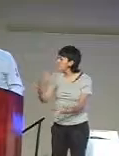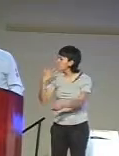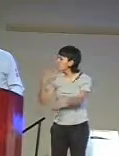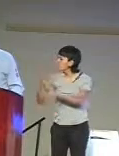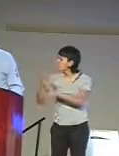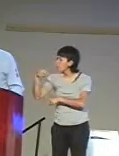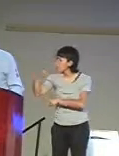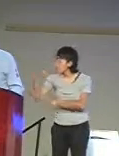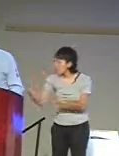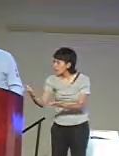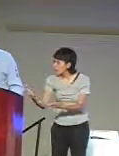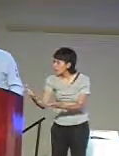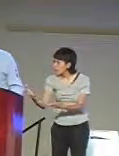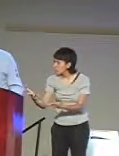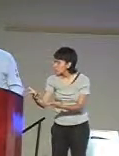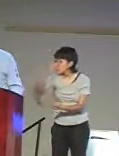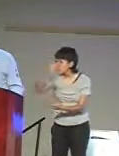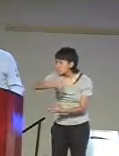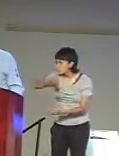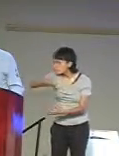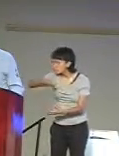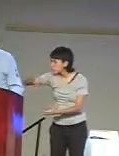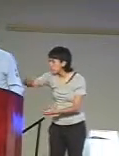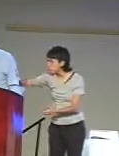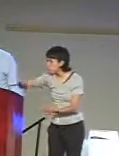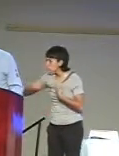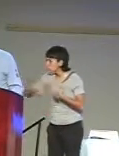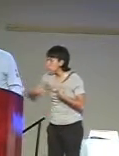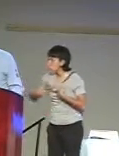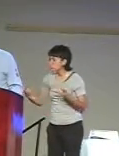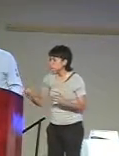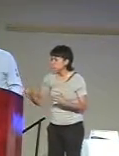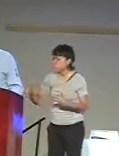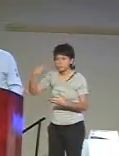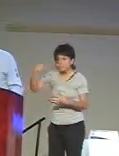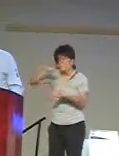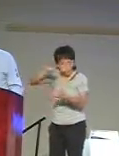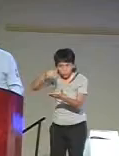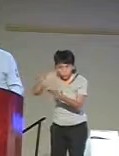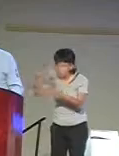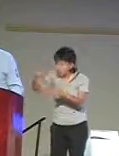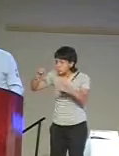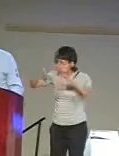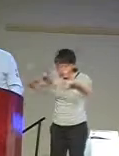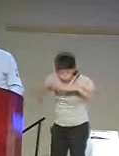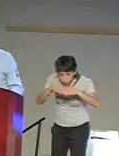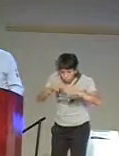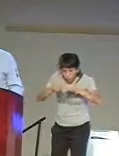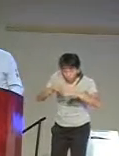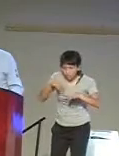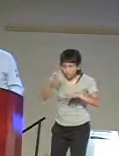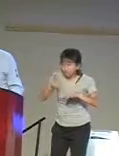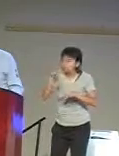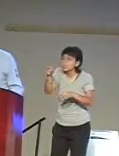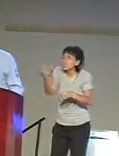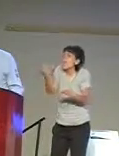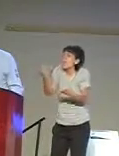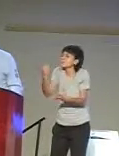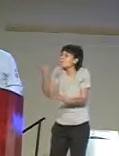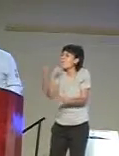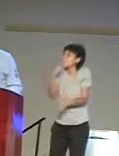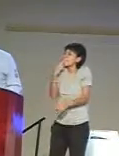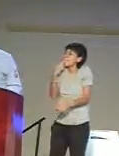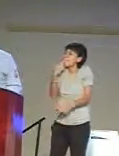¿Qué estamos haciendo cada uno de nosotros desde nuestro ámbito para mejorar la salud materna y